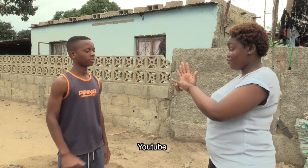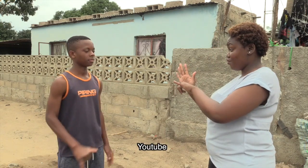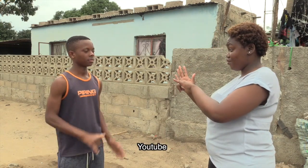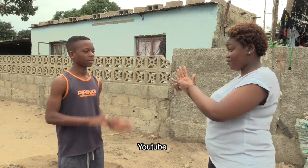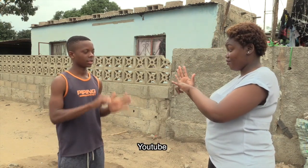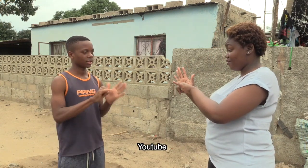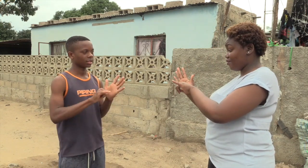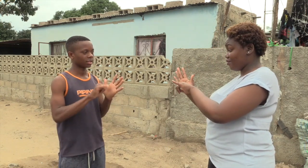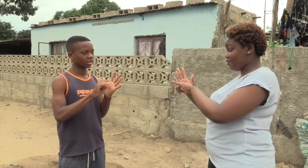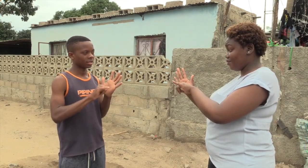YouTube,